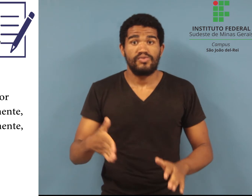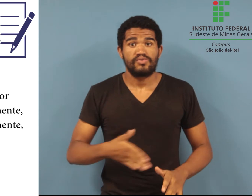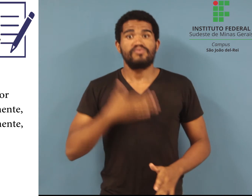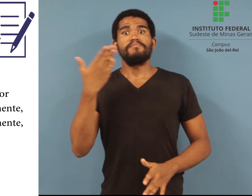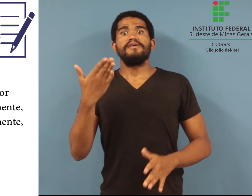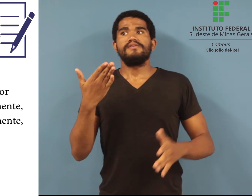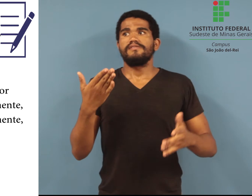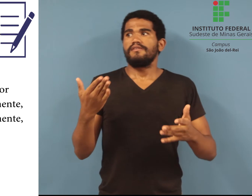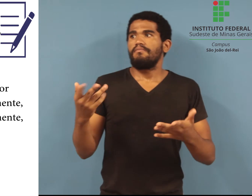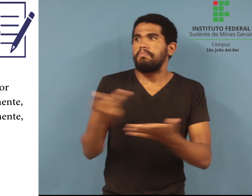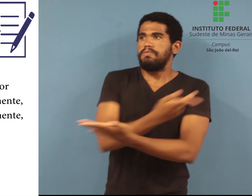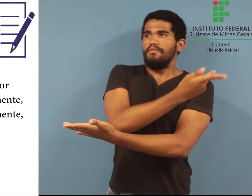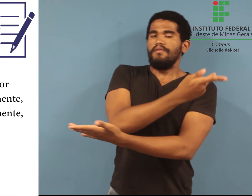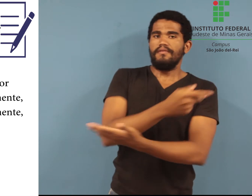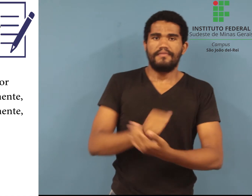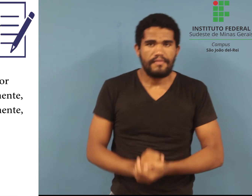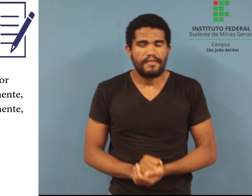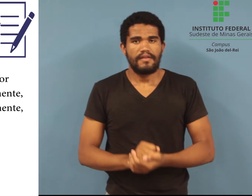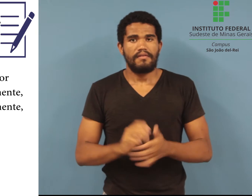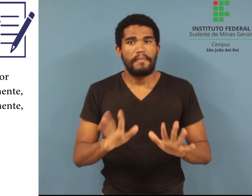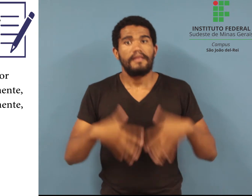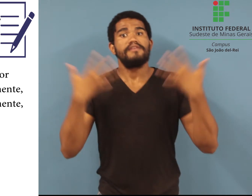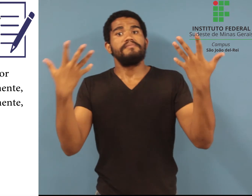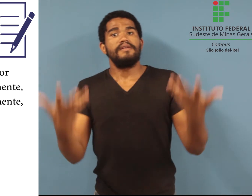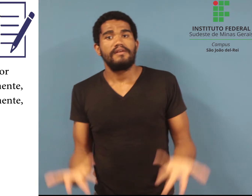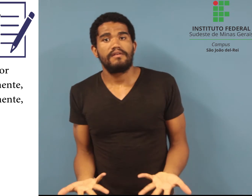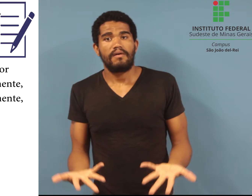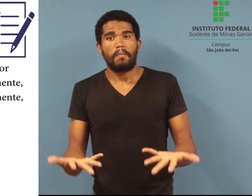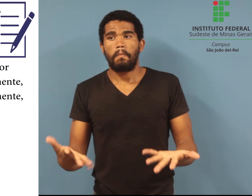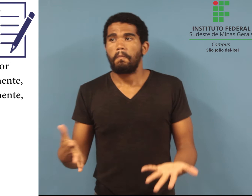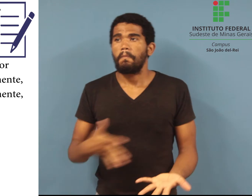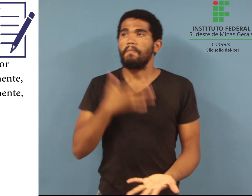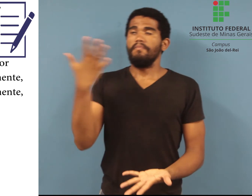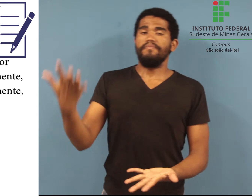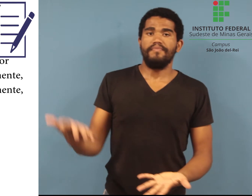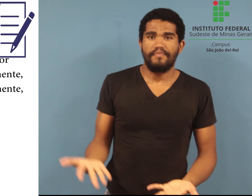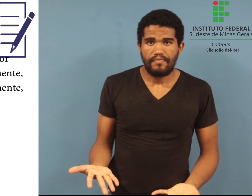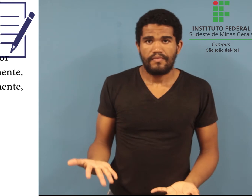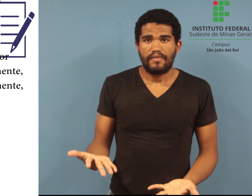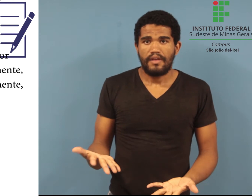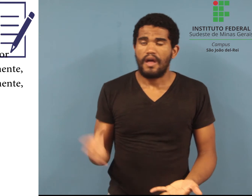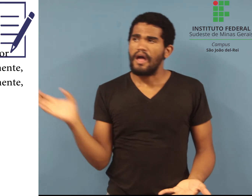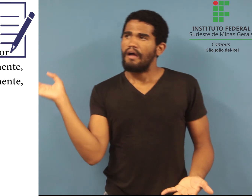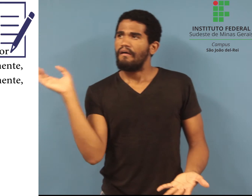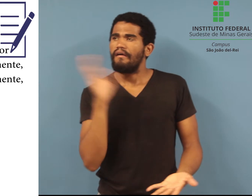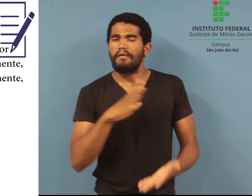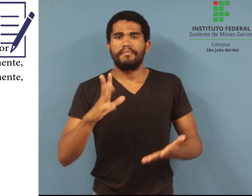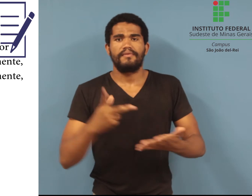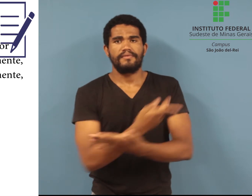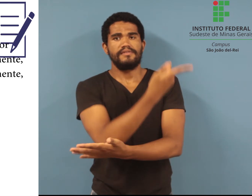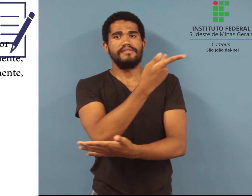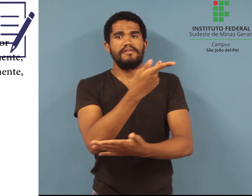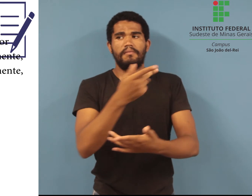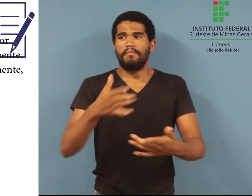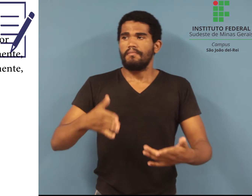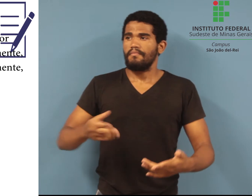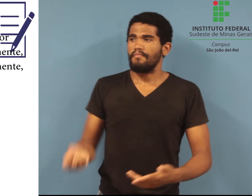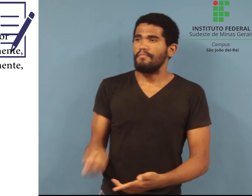Surpresa, imprevisto. Inesperadamente, de súbito, subitamente, de repente,